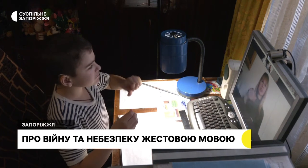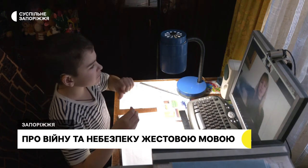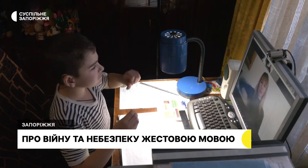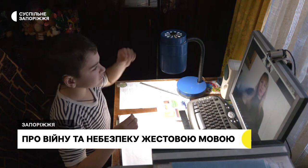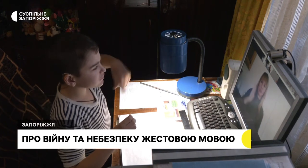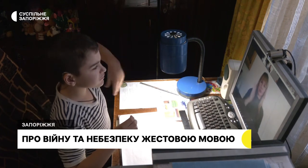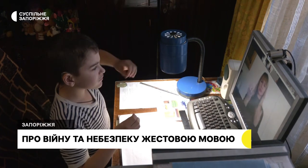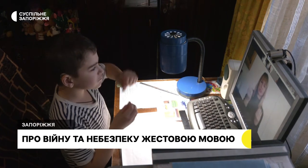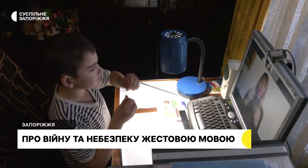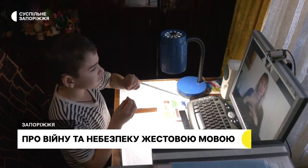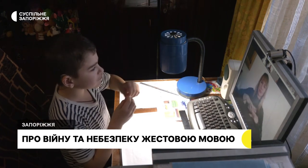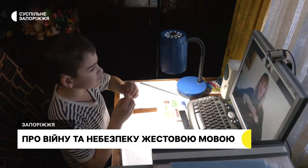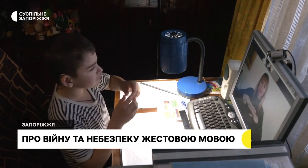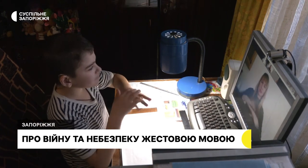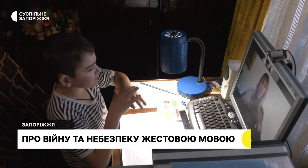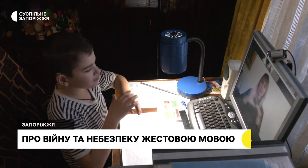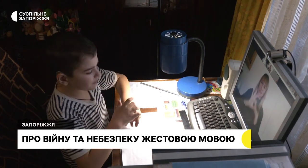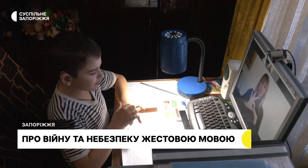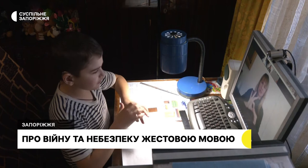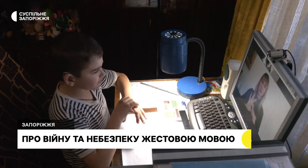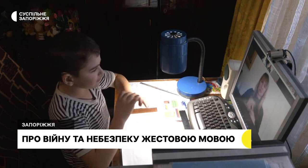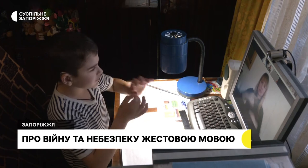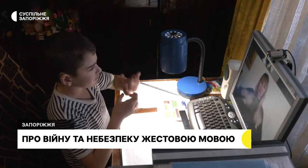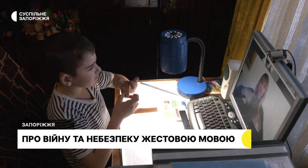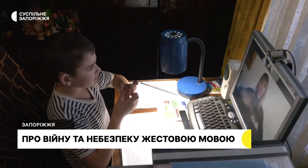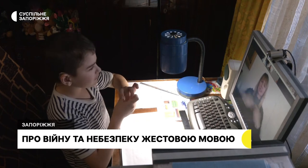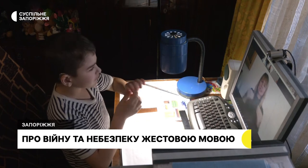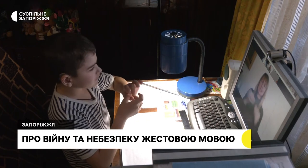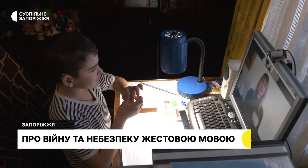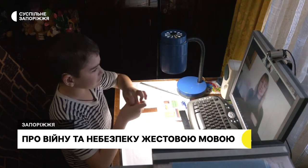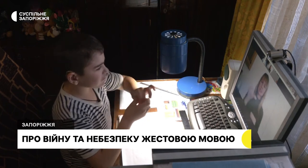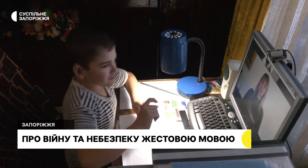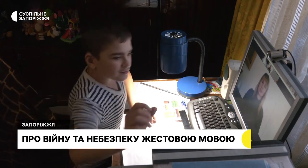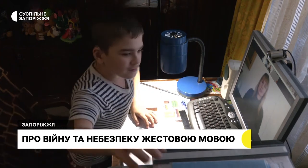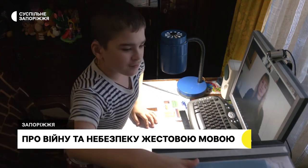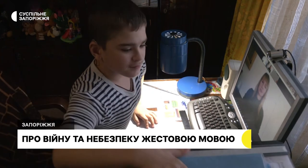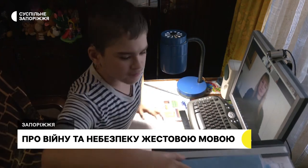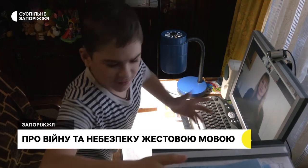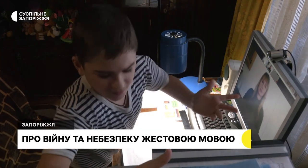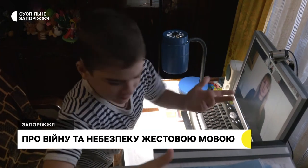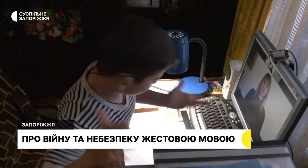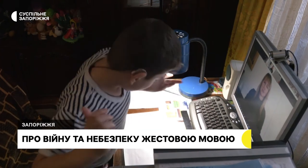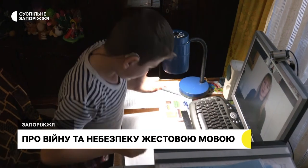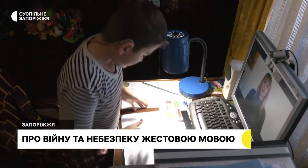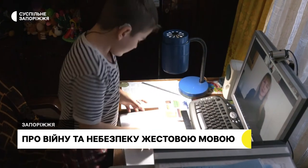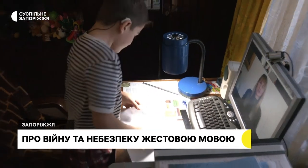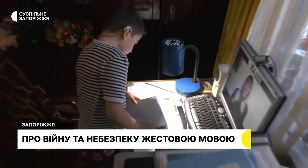І потім буде ще математику. Ага. Ще раз 10 хвилин. Не надо. А,